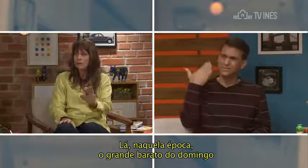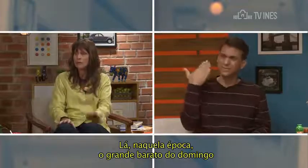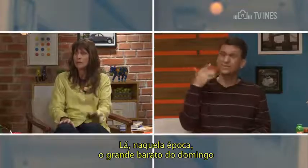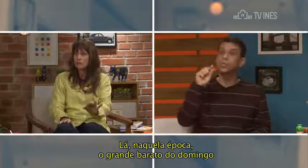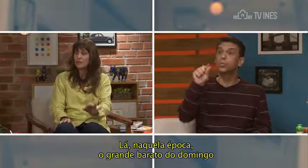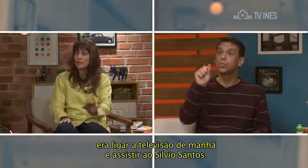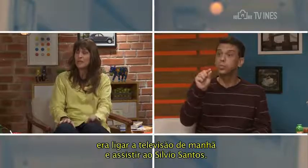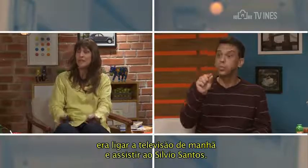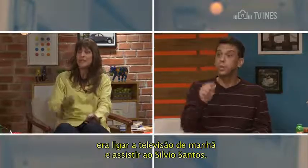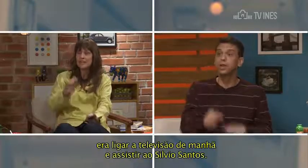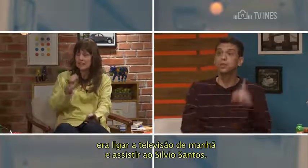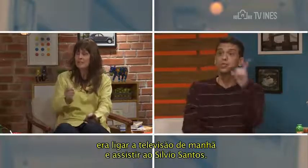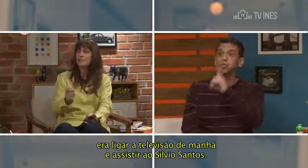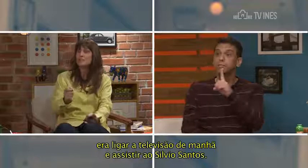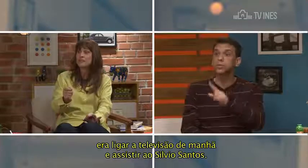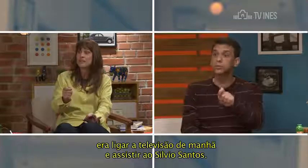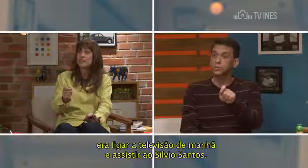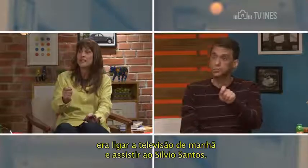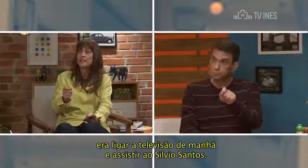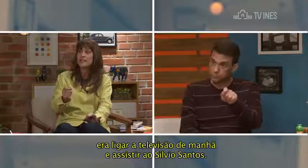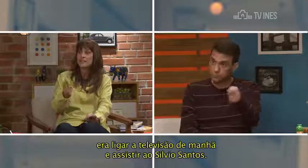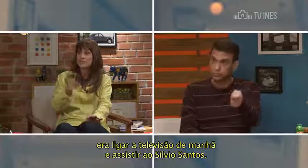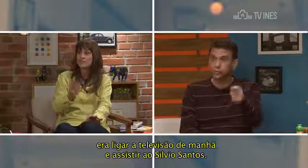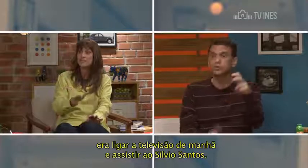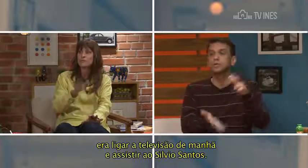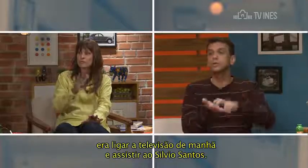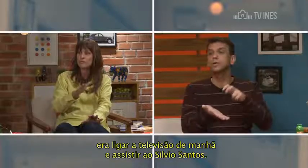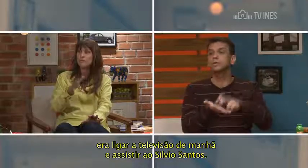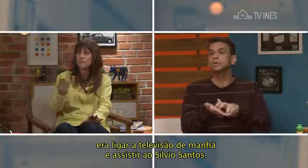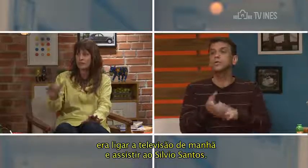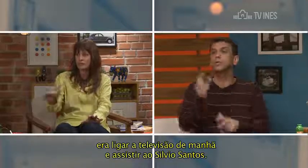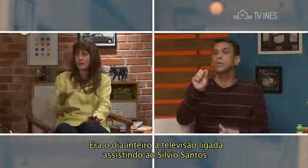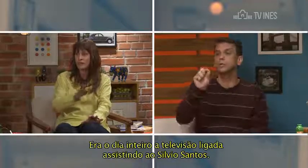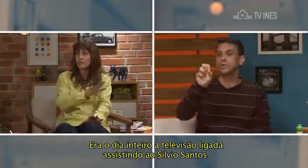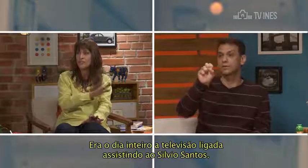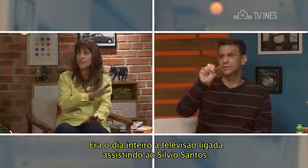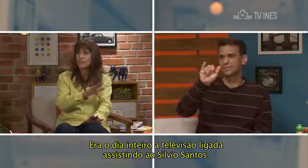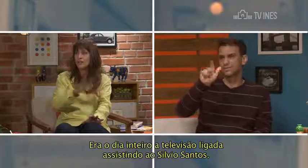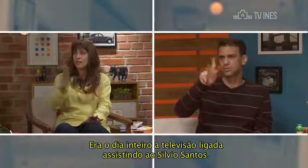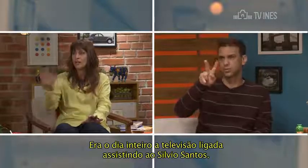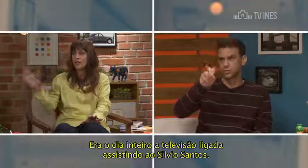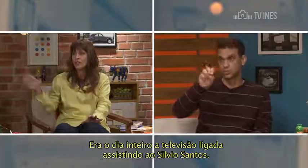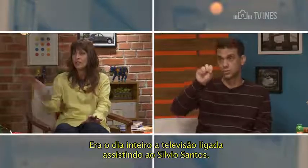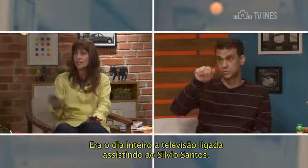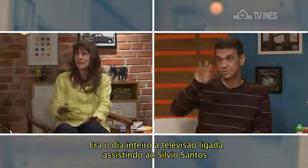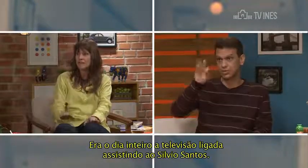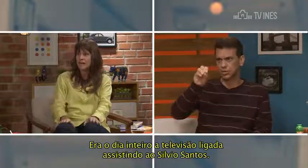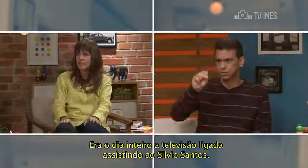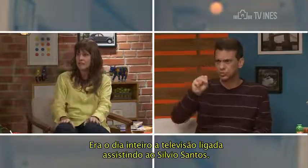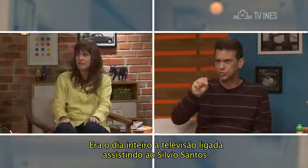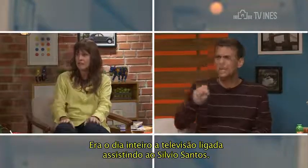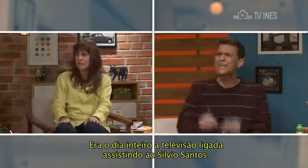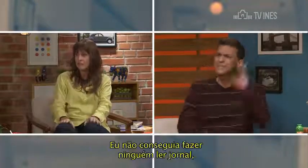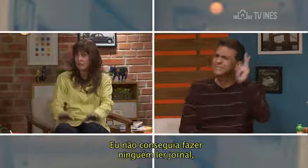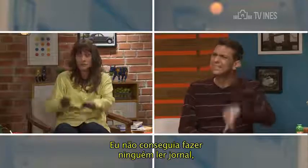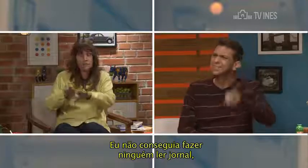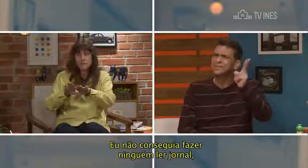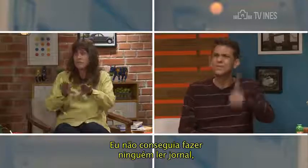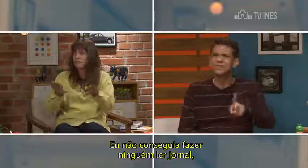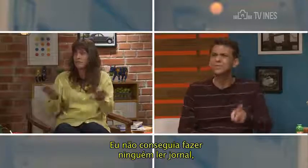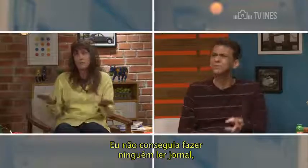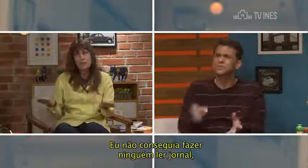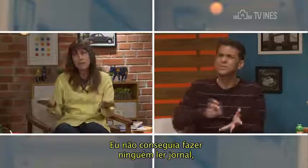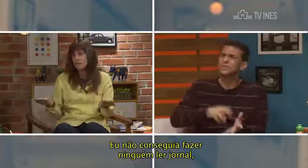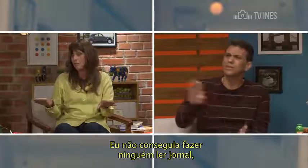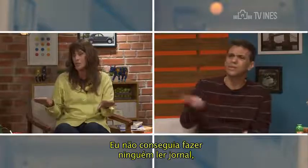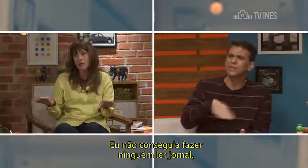grande barato do domingo era ligar a televisão de manhã e assistir o Silvio Santos. Era o dia inteiro a televisão ligada assistindo o Silvio Santos. Eu não